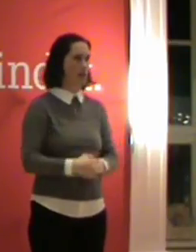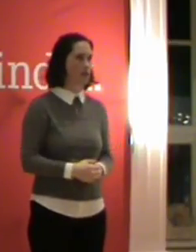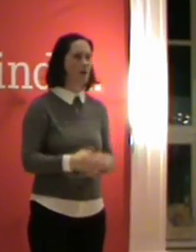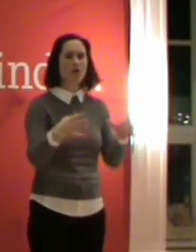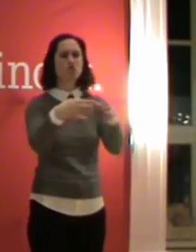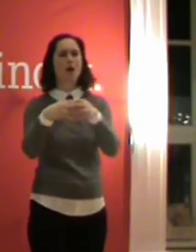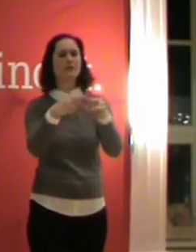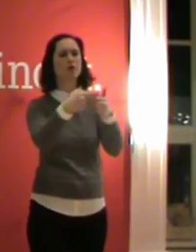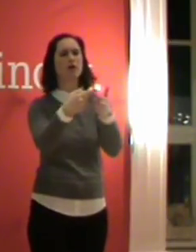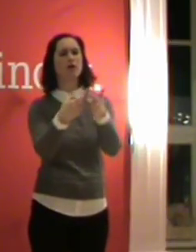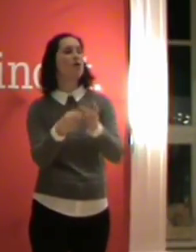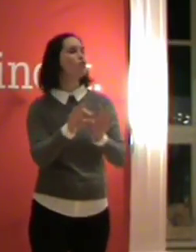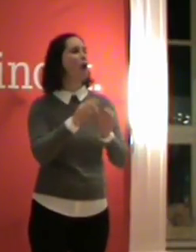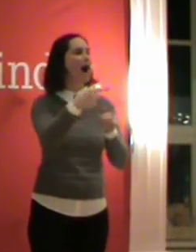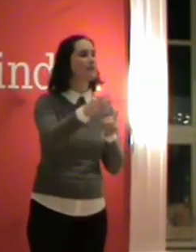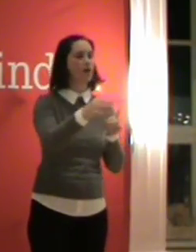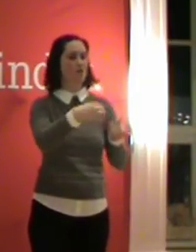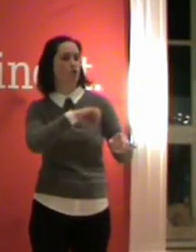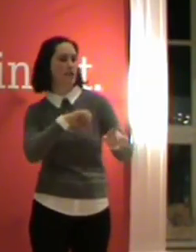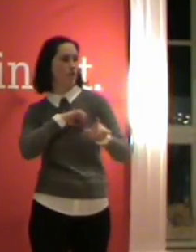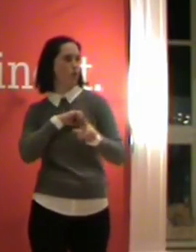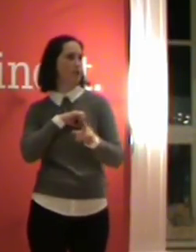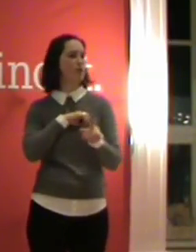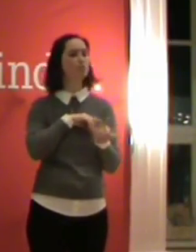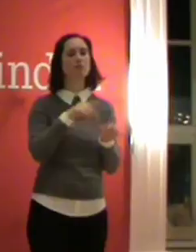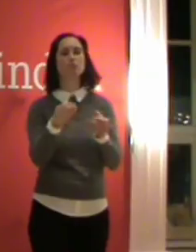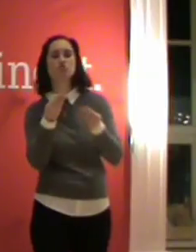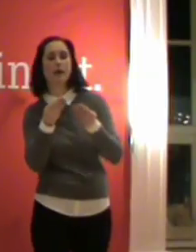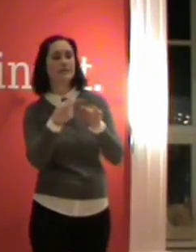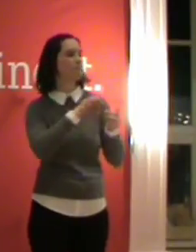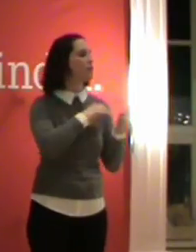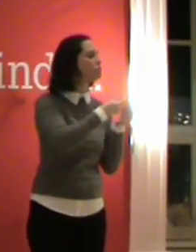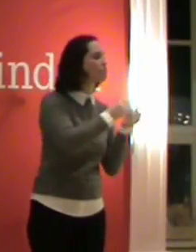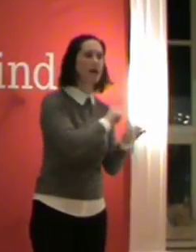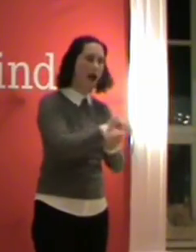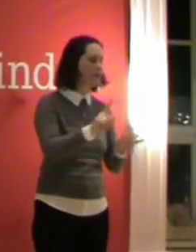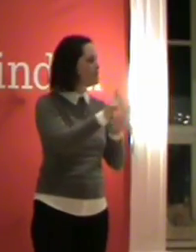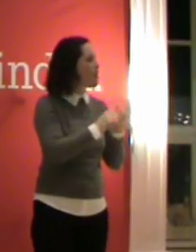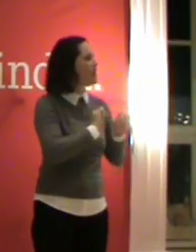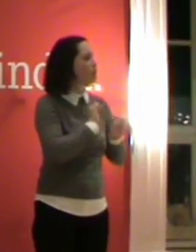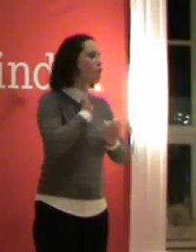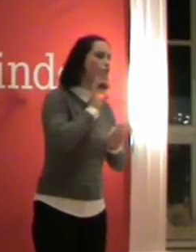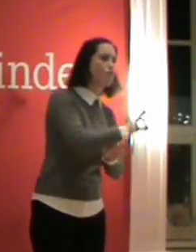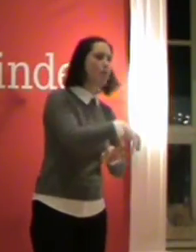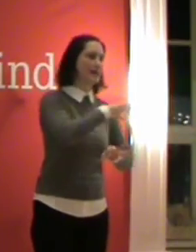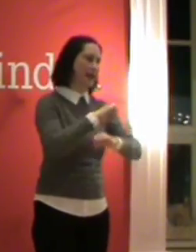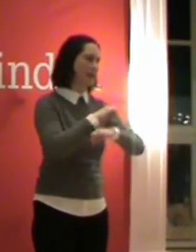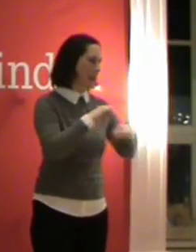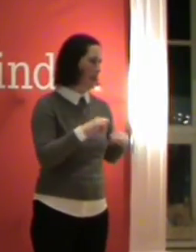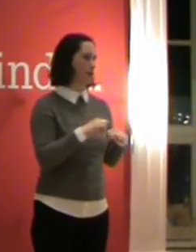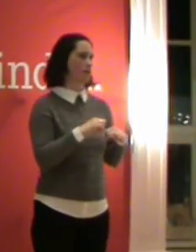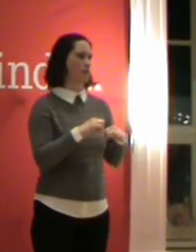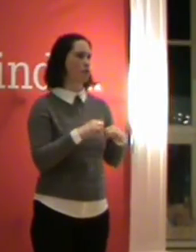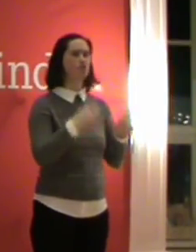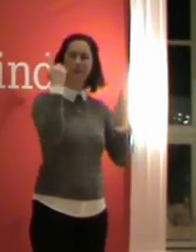Konstellationen nutzen nur den anderen. Wir führen auch keine Lagerwahlkämpfe. Nein, wir führen einen Wahlkampf für die Linke. Und ich sage das ausdrücklich, weil ich